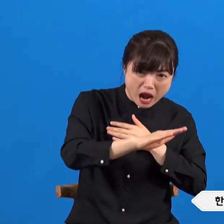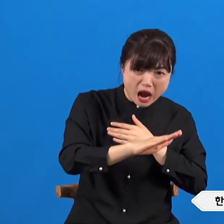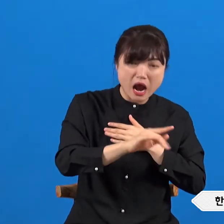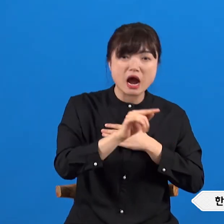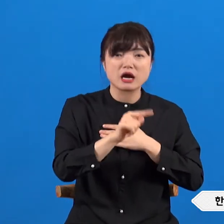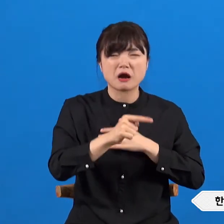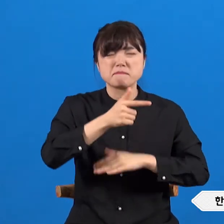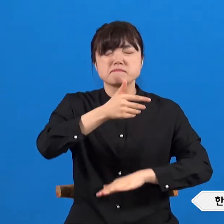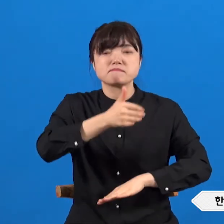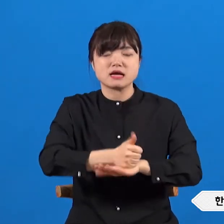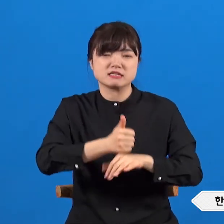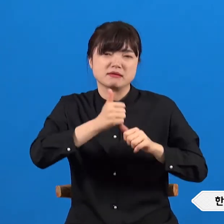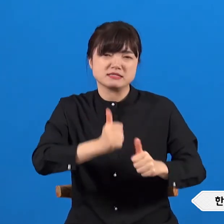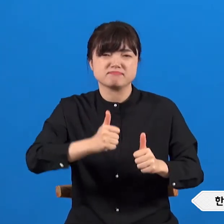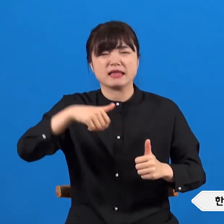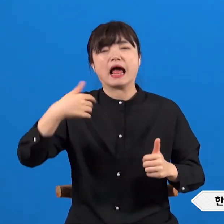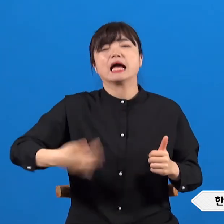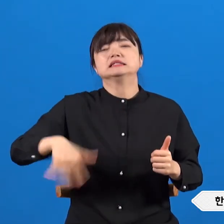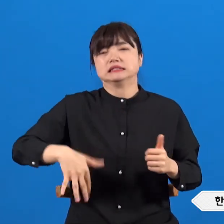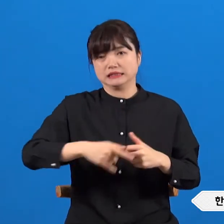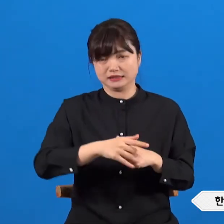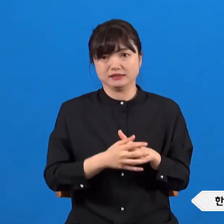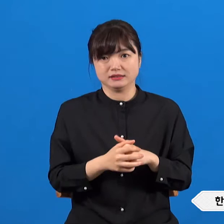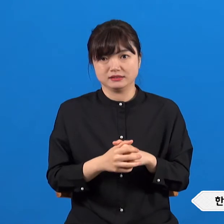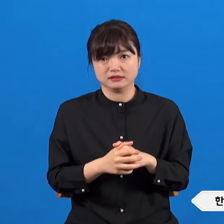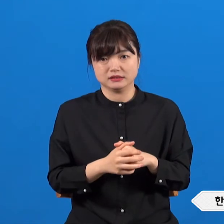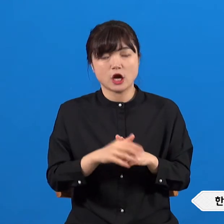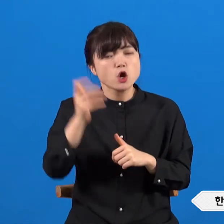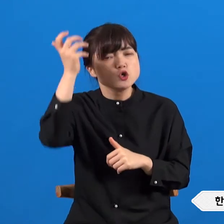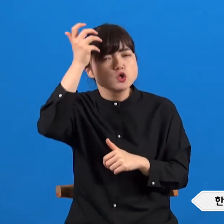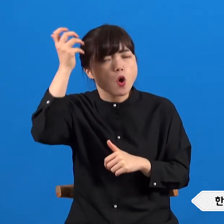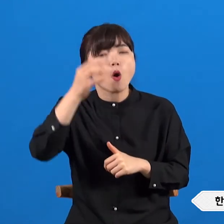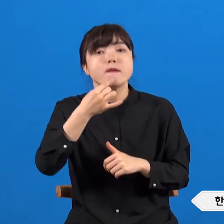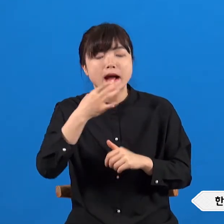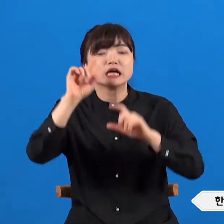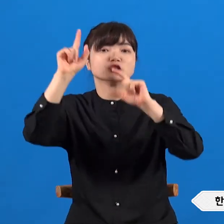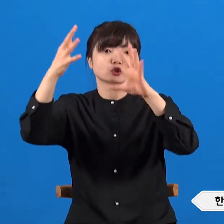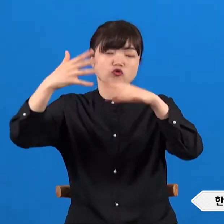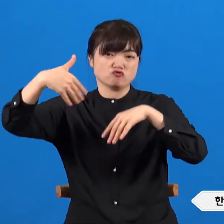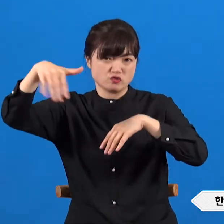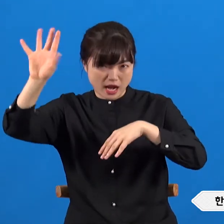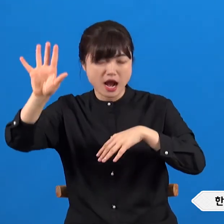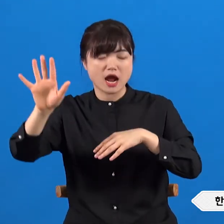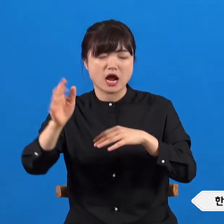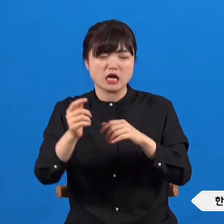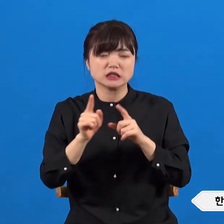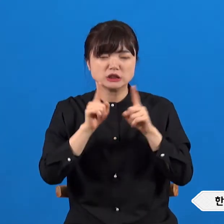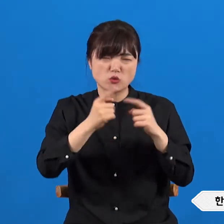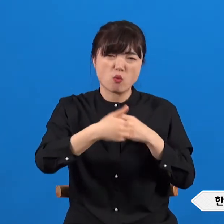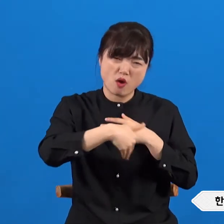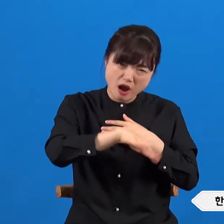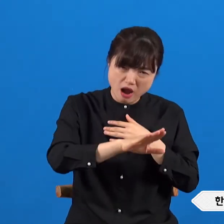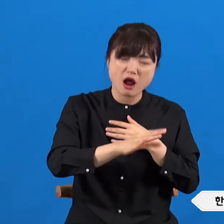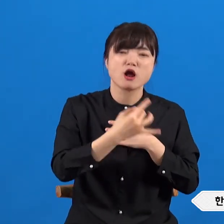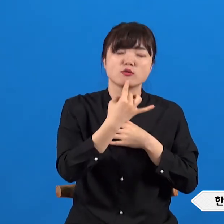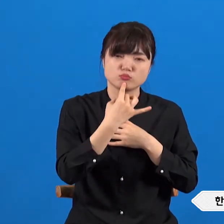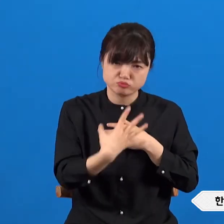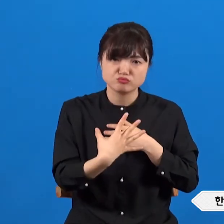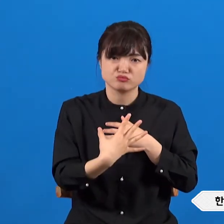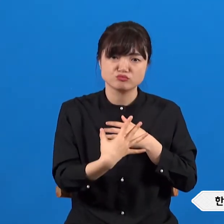것은 마지막 심판은 아닙니다. 영혼만 천국에 가든지 지옥에 가든지 해서